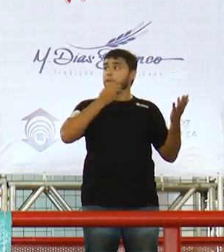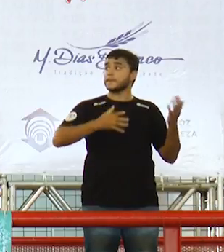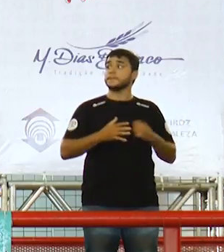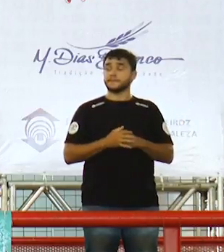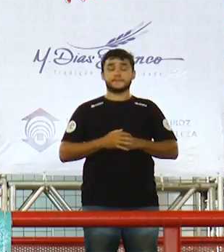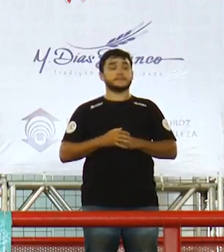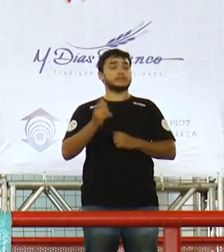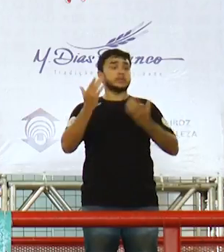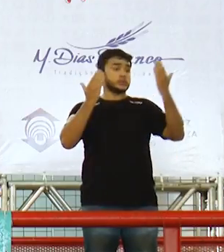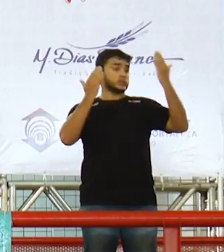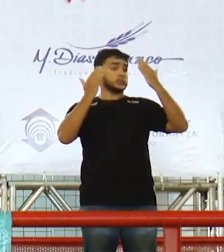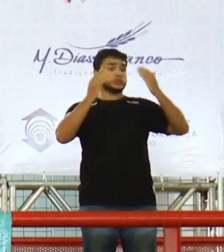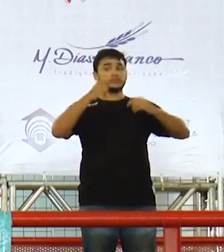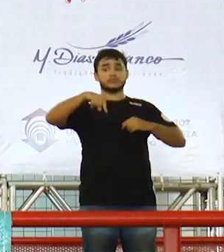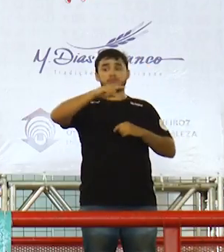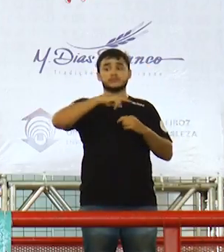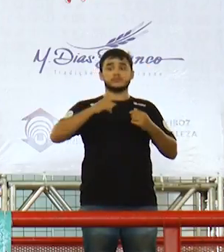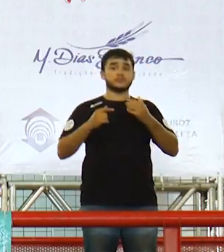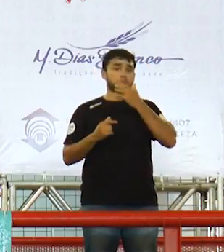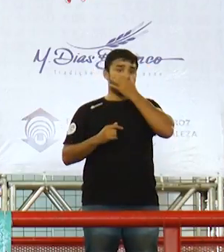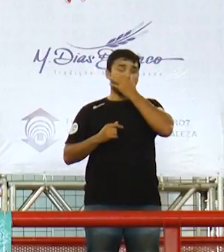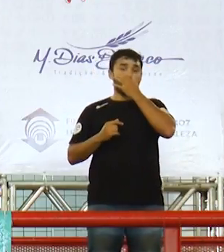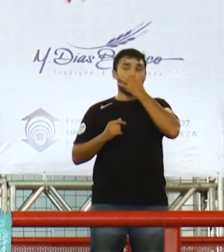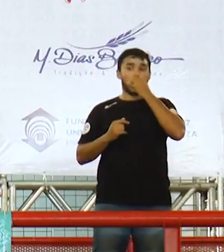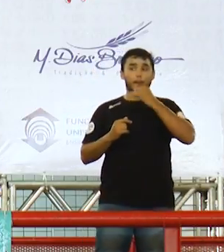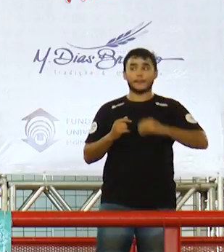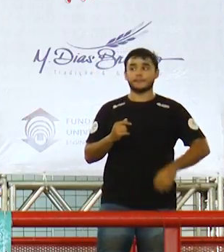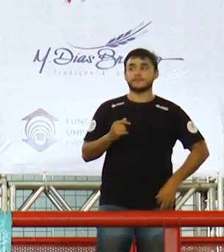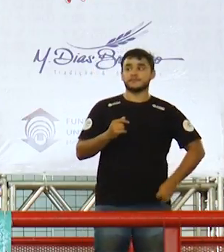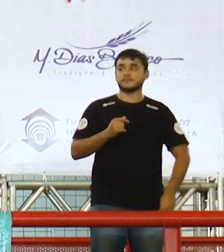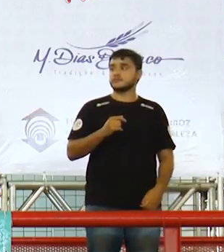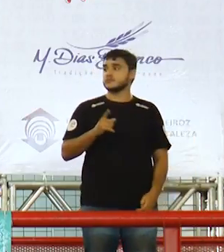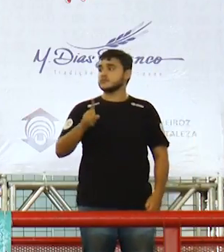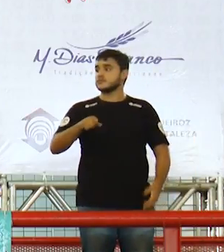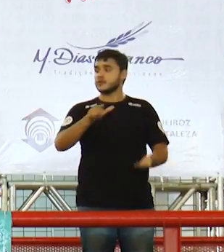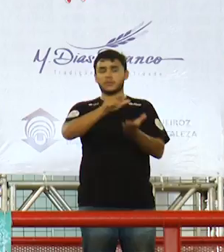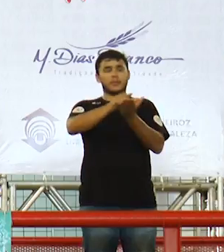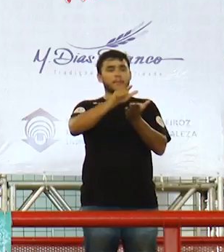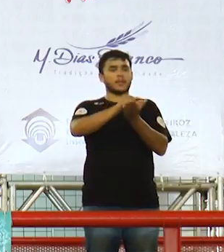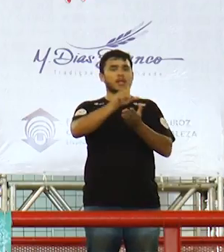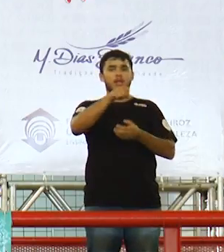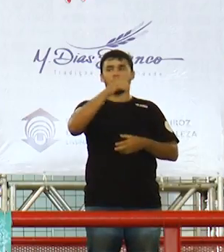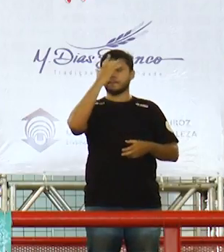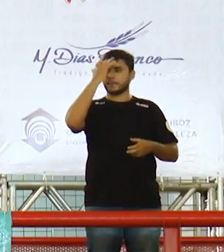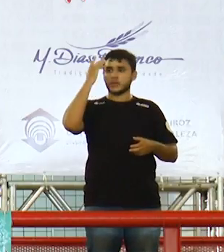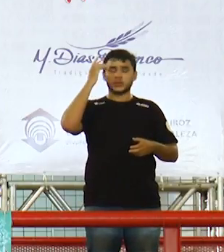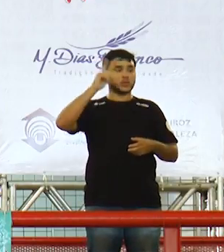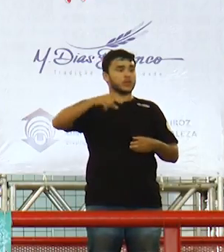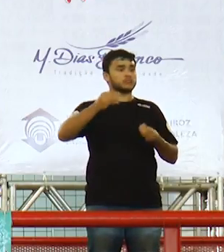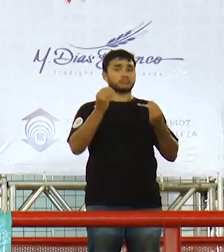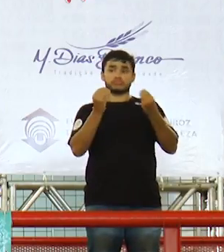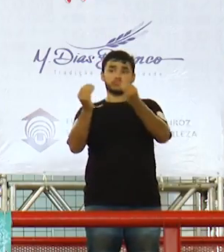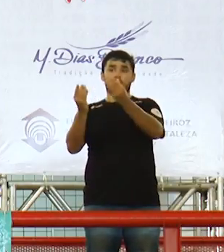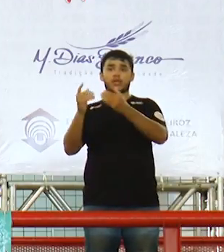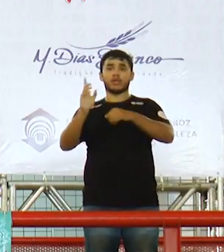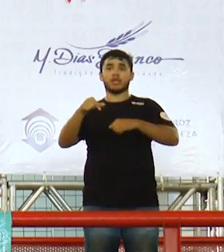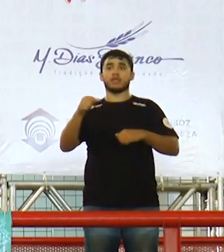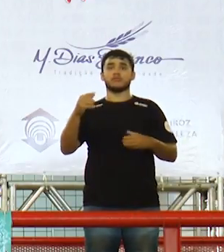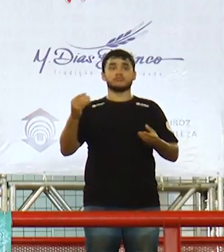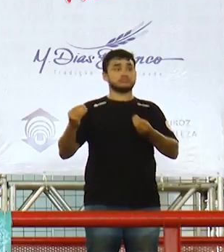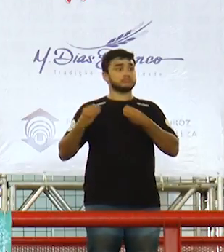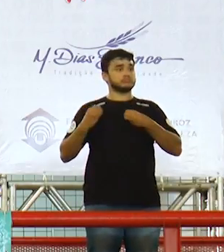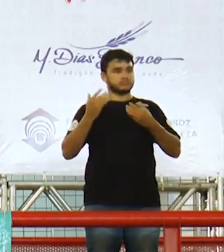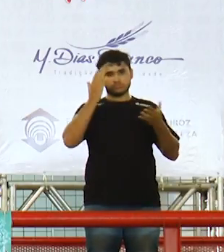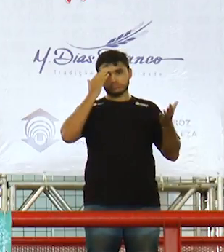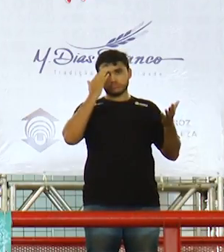houver alguma dúvida, não sei se há possibilidade, mas contacte aí alguém da produção para trazer a